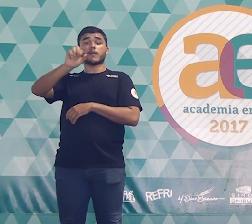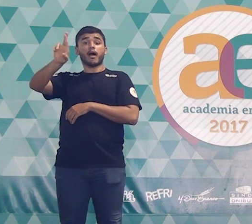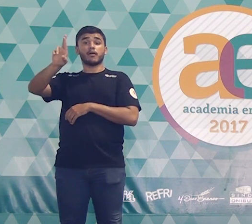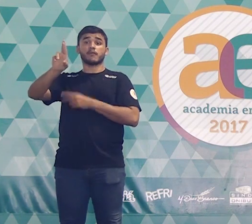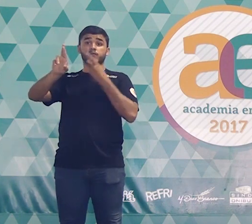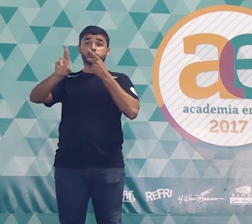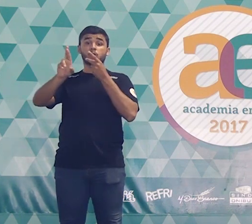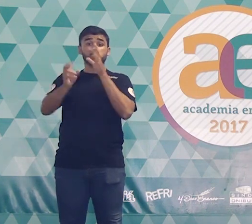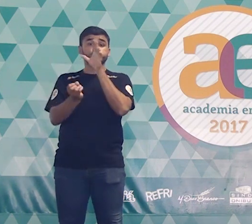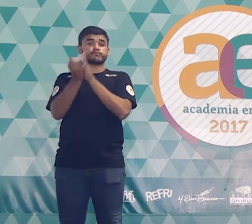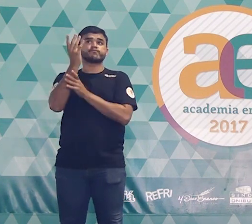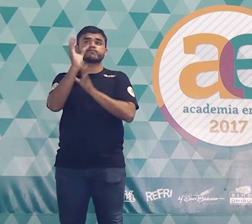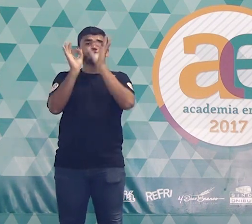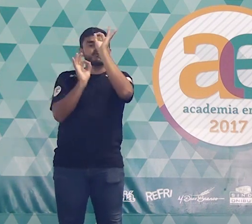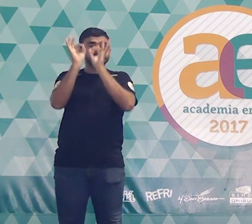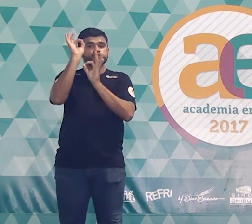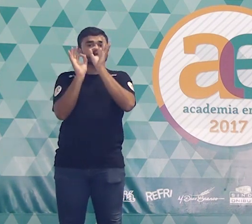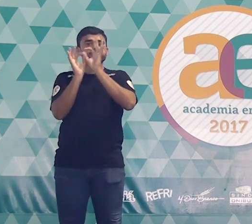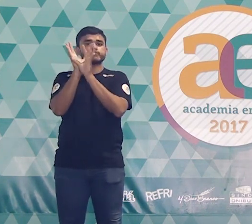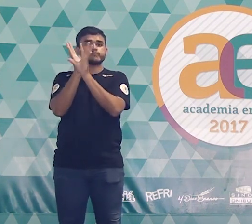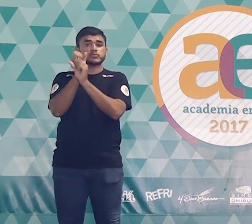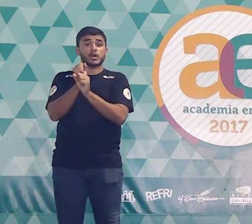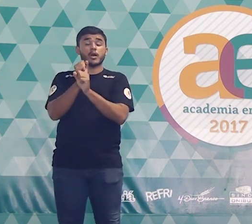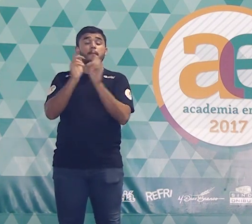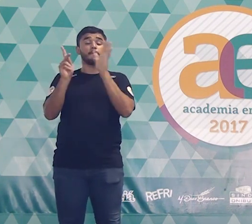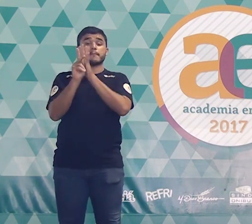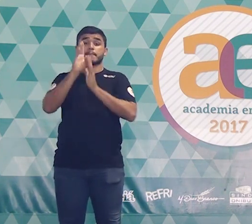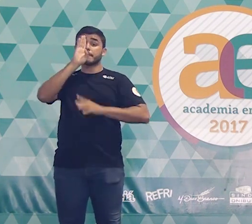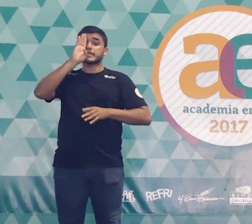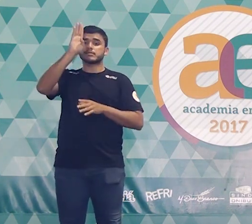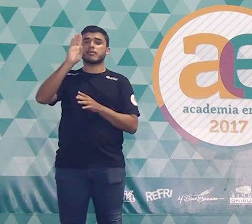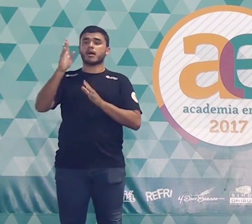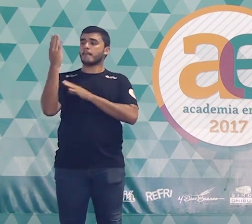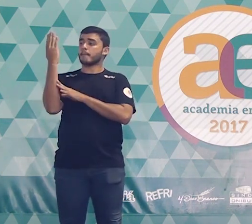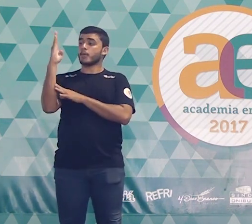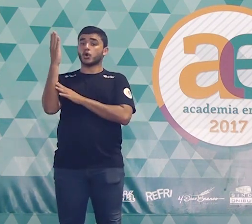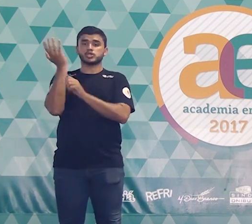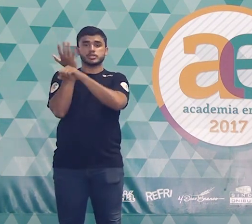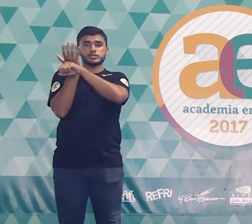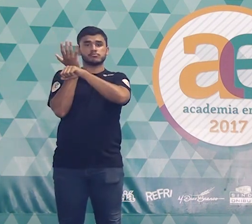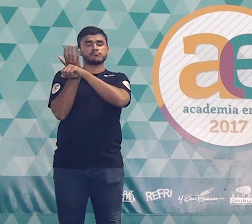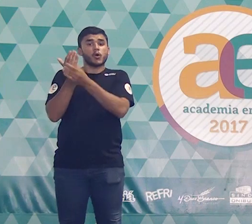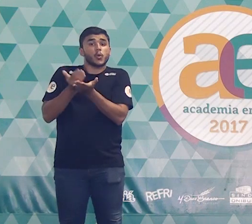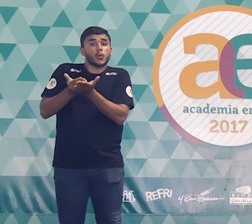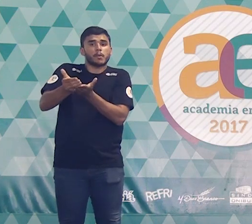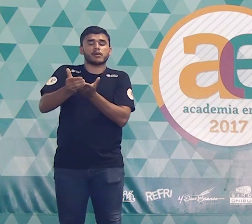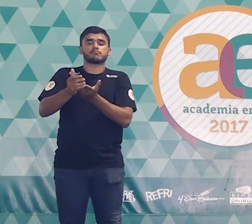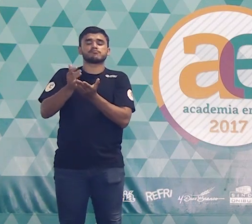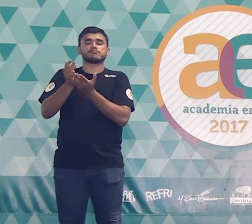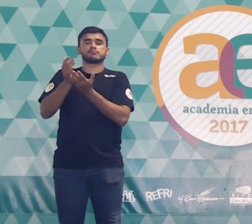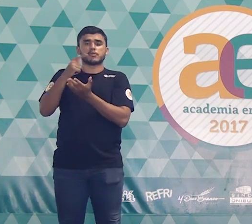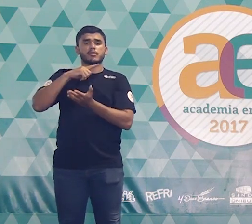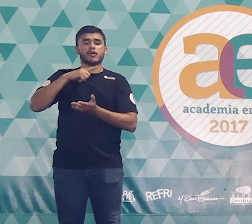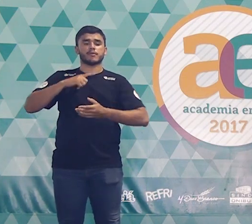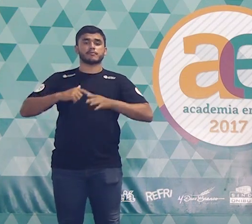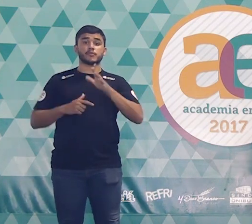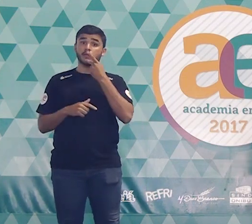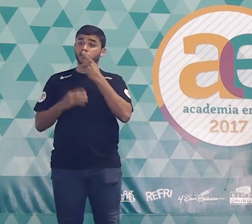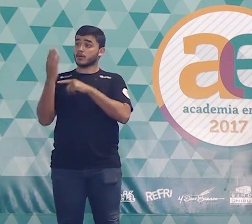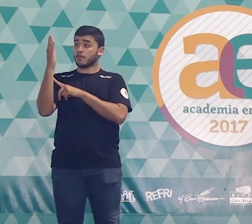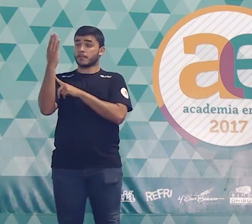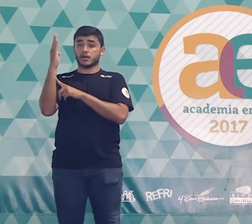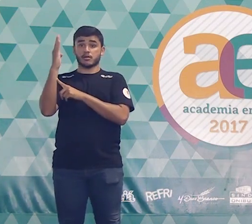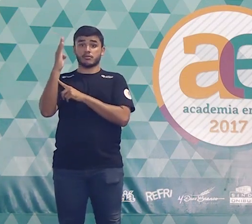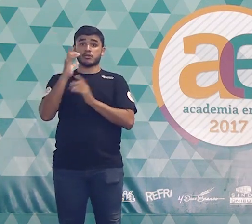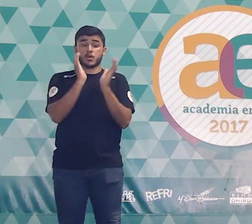ela norteia a biologia moderna. Para você ter ideia, a biologia hoje, ela divide os seres vivos